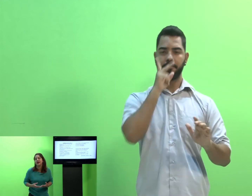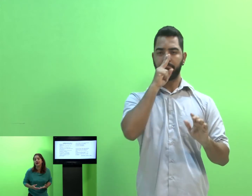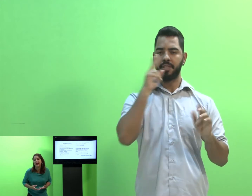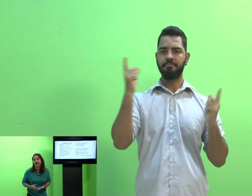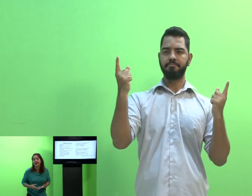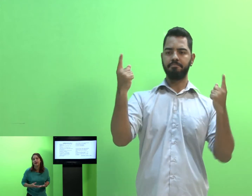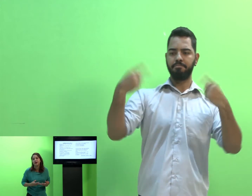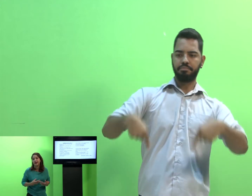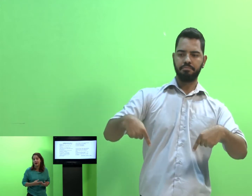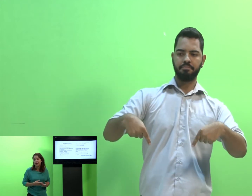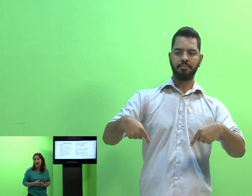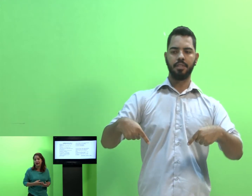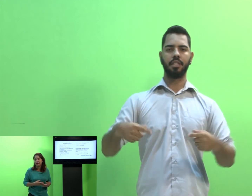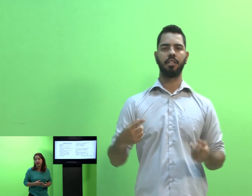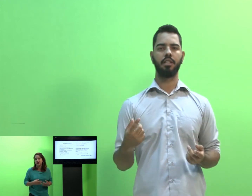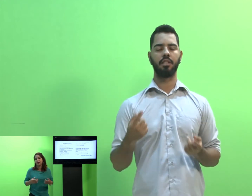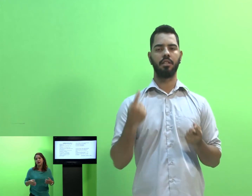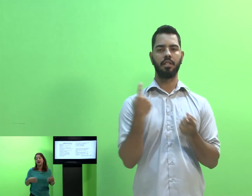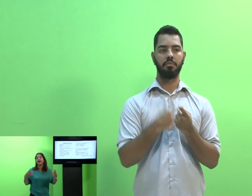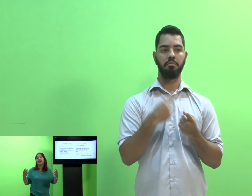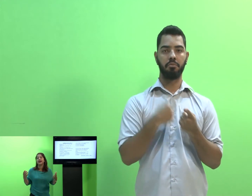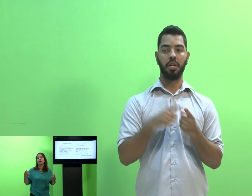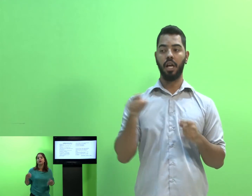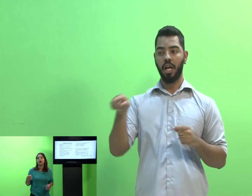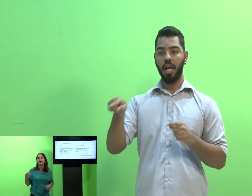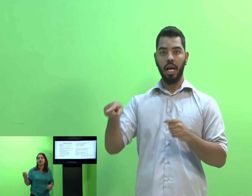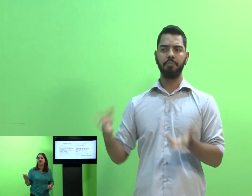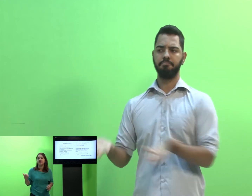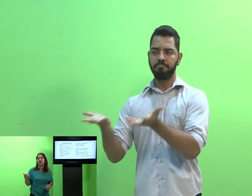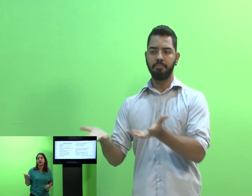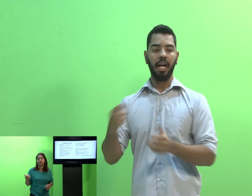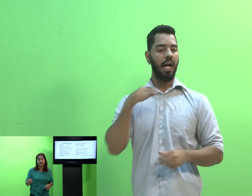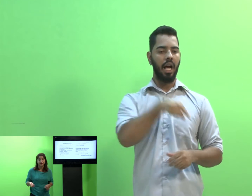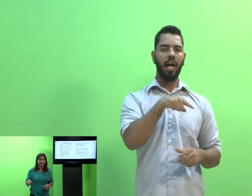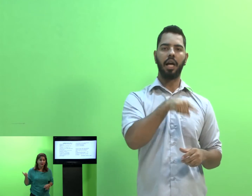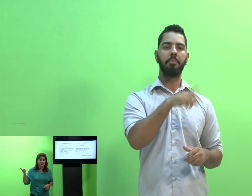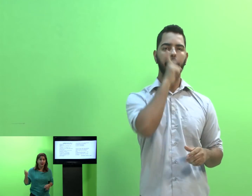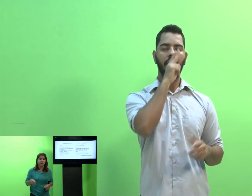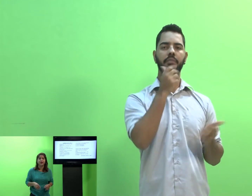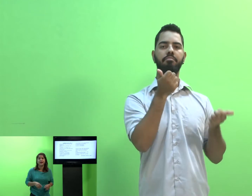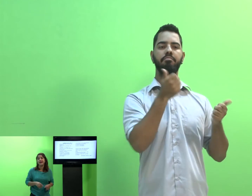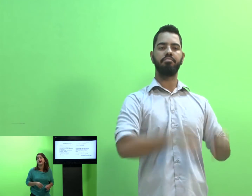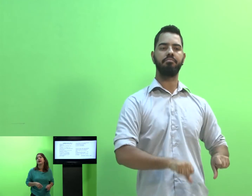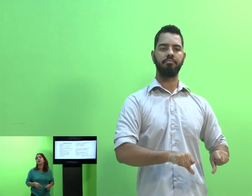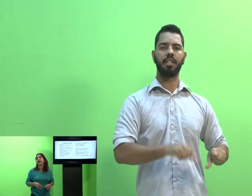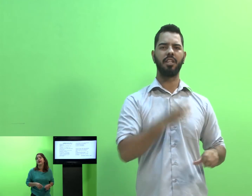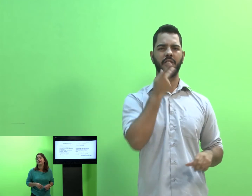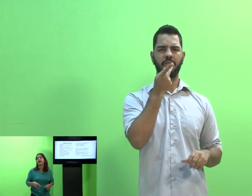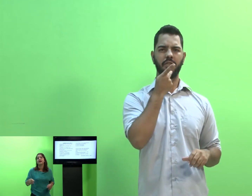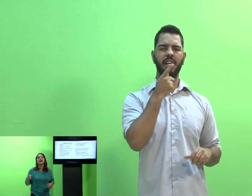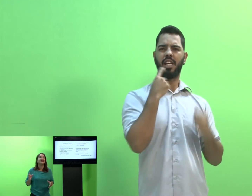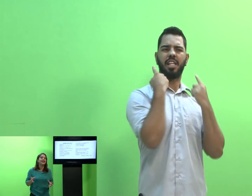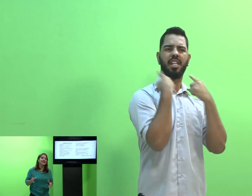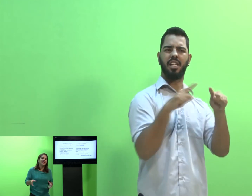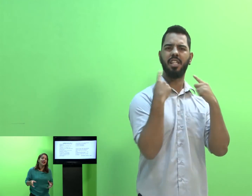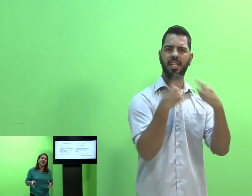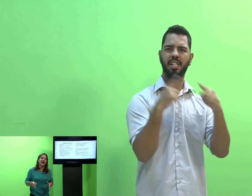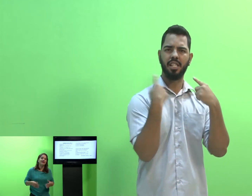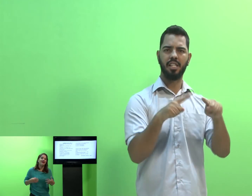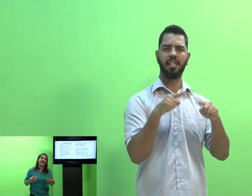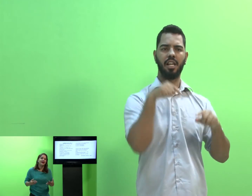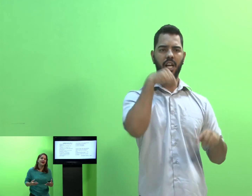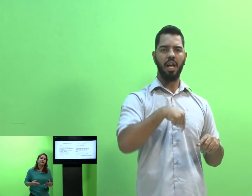ridicularizar o nacionalismo exaltado que pode ser lido no poema de Dias. Murilo Mendes, em seu poema,